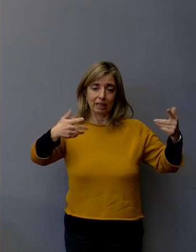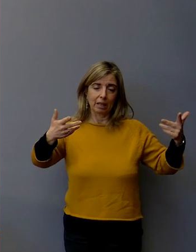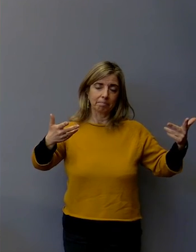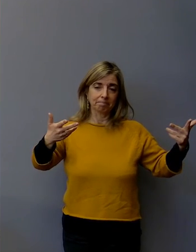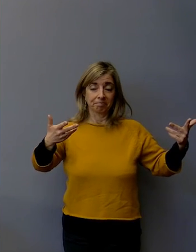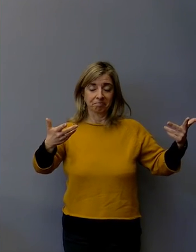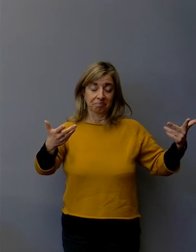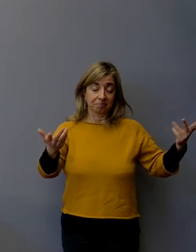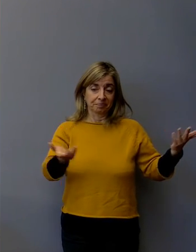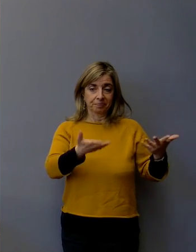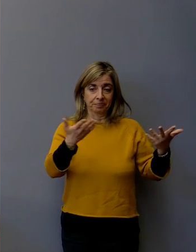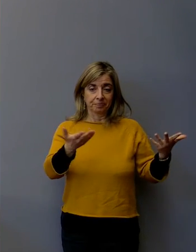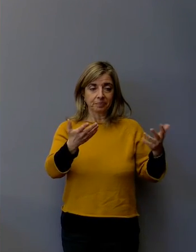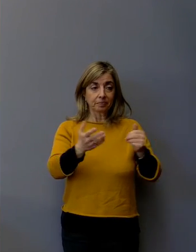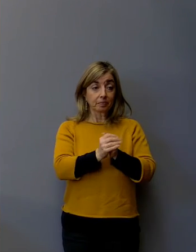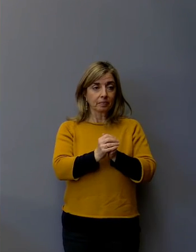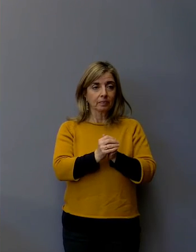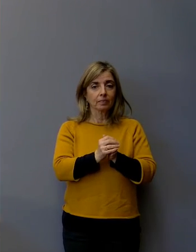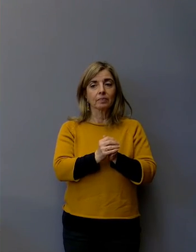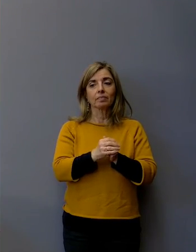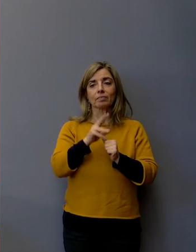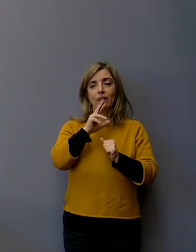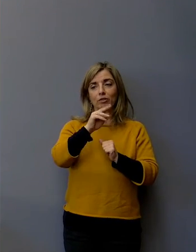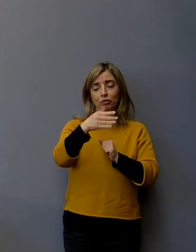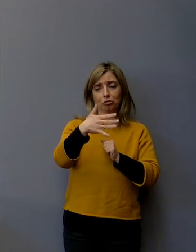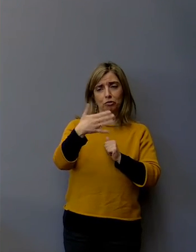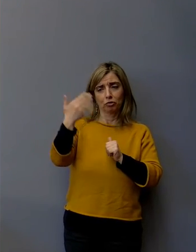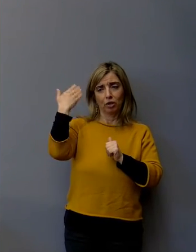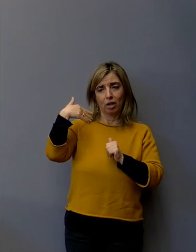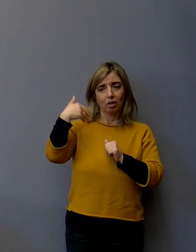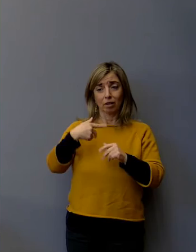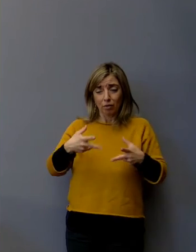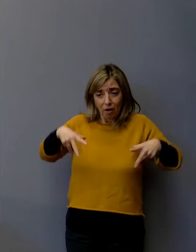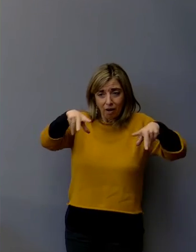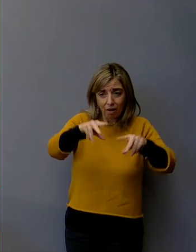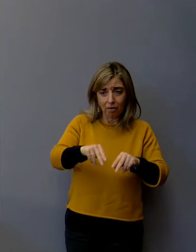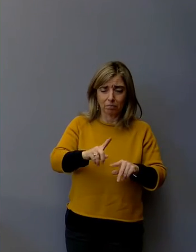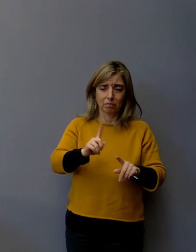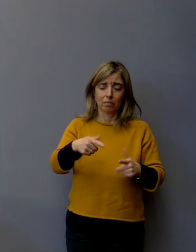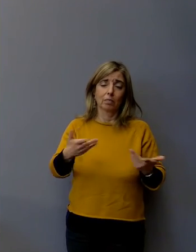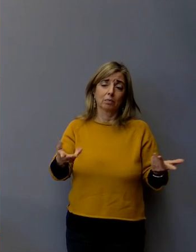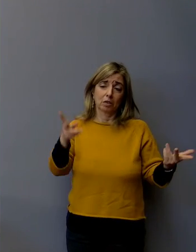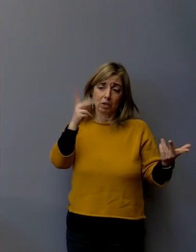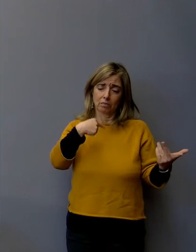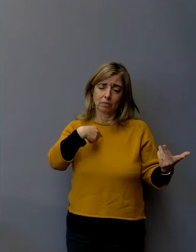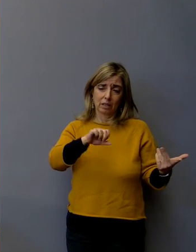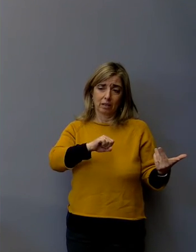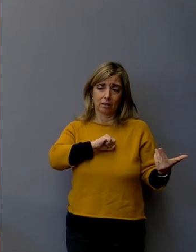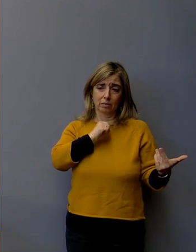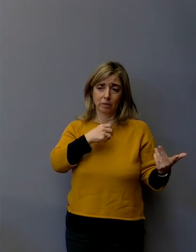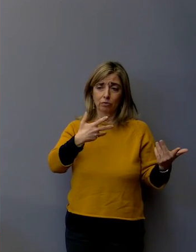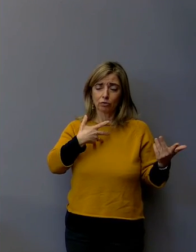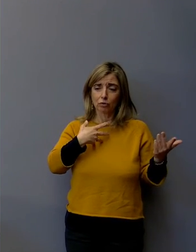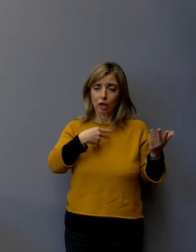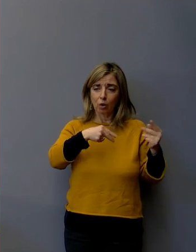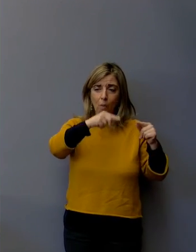progetto l'ultima volta quindi non ci voglio entrare dentro però signori a me dispiace perché le statistiche c'è un modo corretto di leggerlo